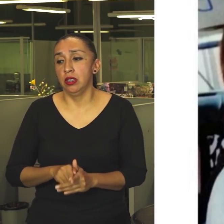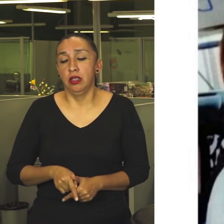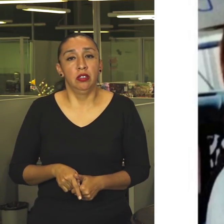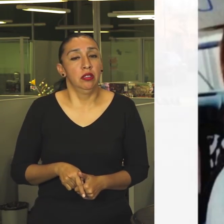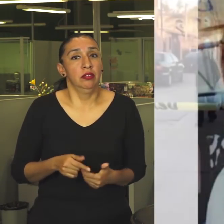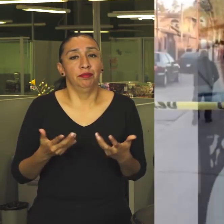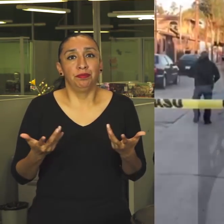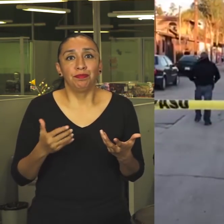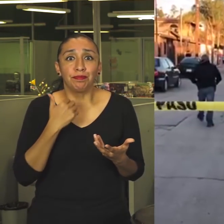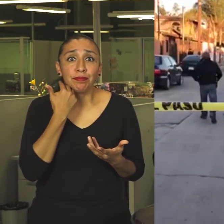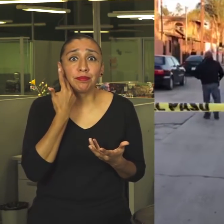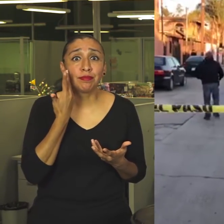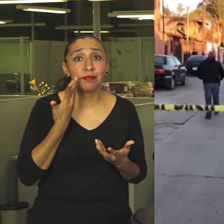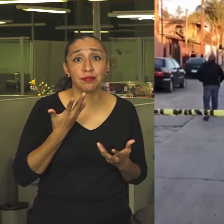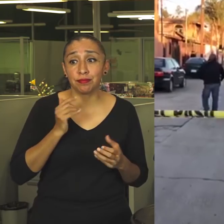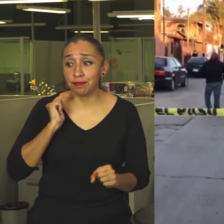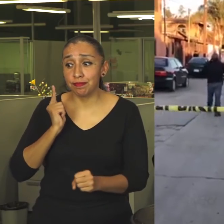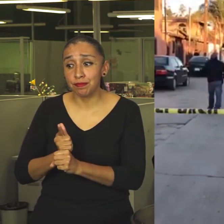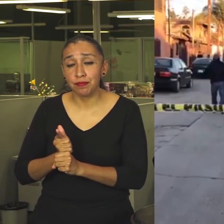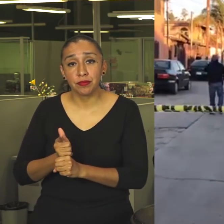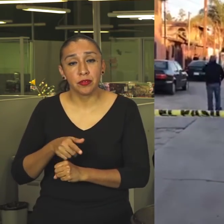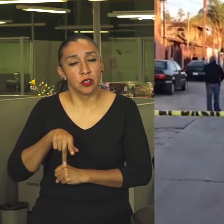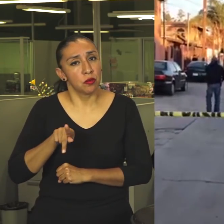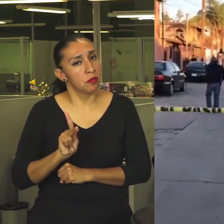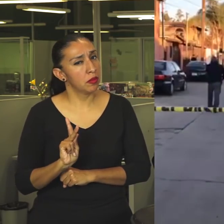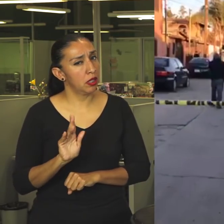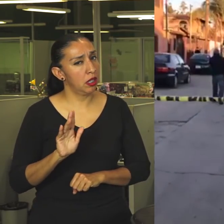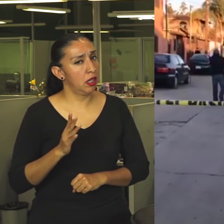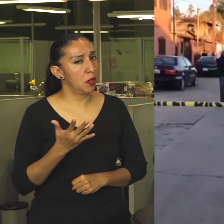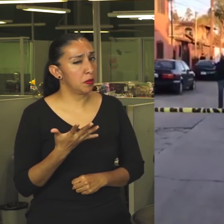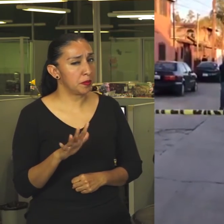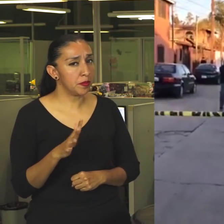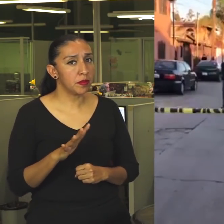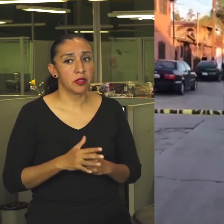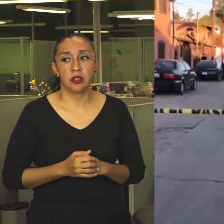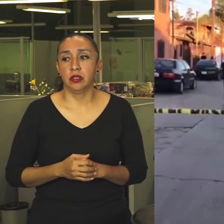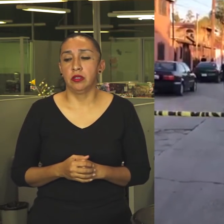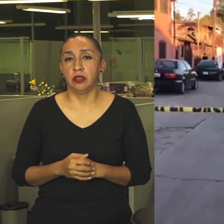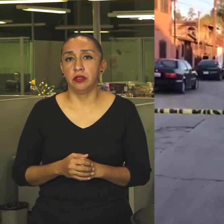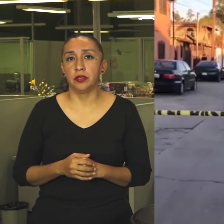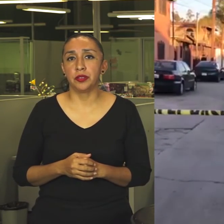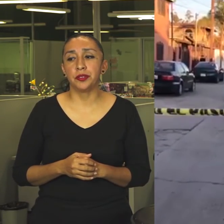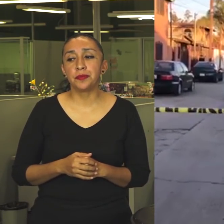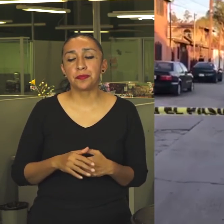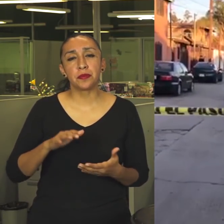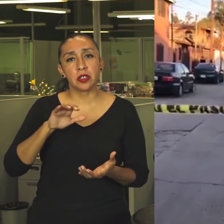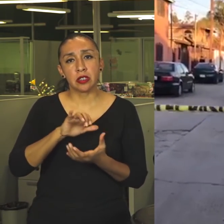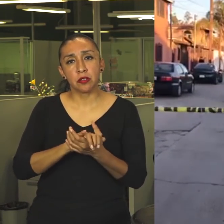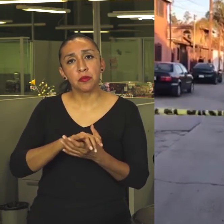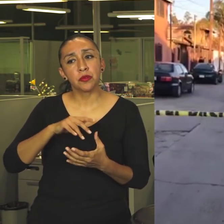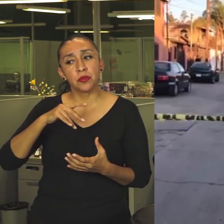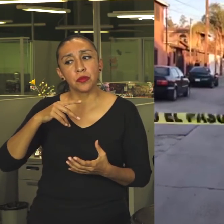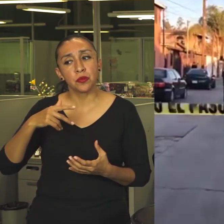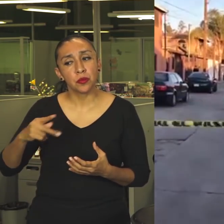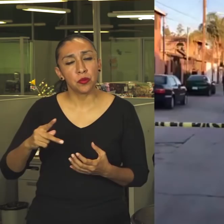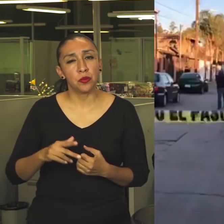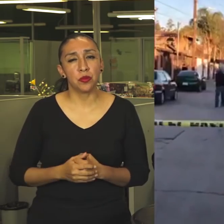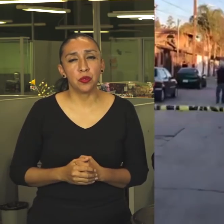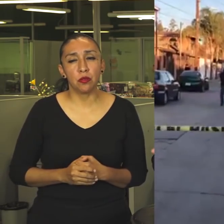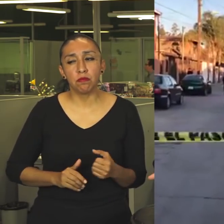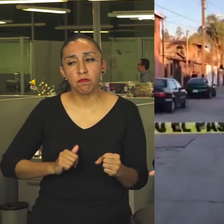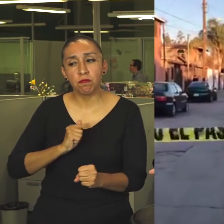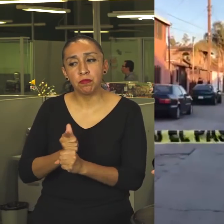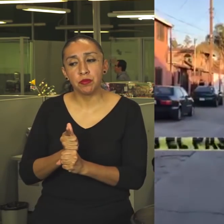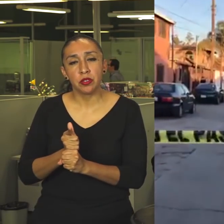desaparecida más o menos en los mismos y nos fuimos enterando de cómo el esposo de fernanda sufrió una herida por arma